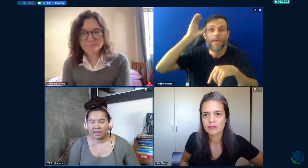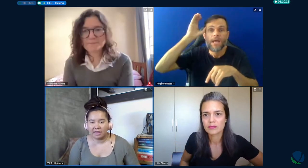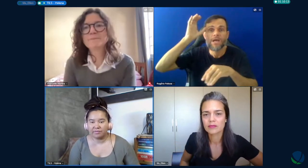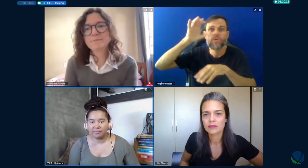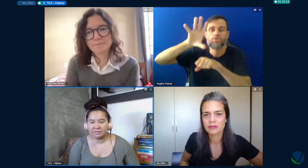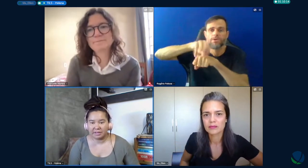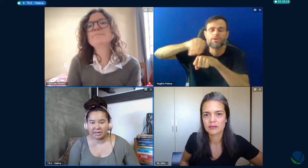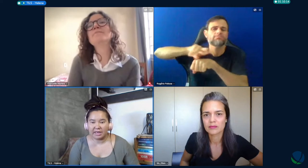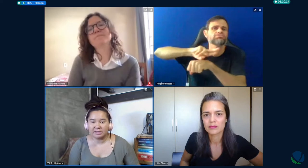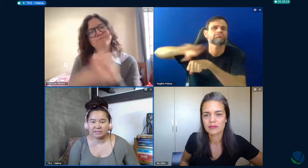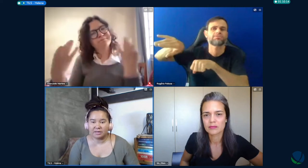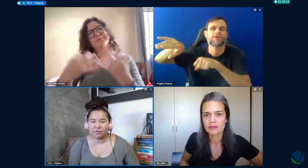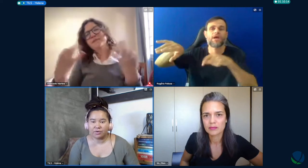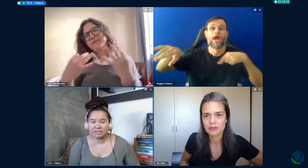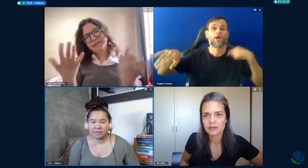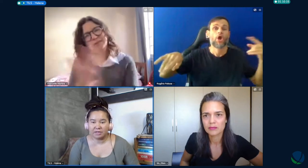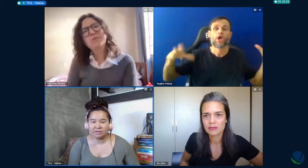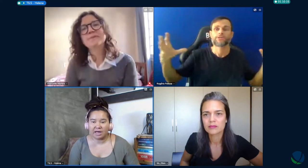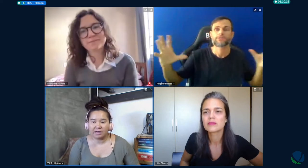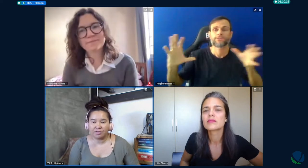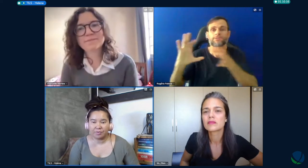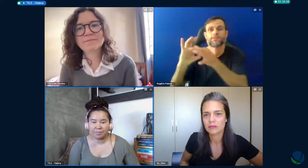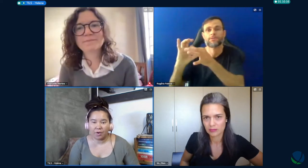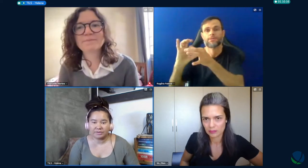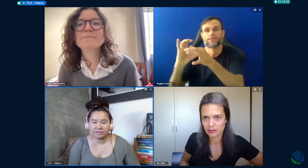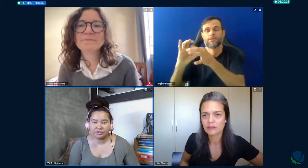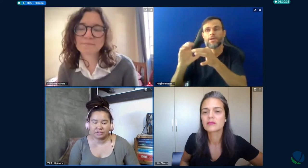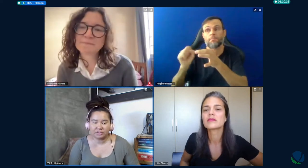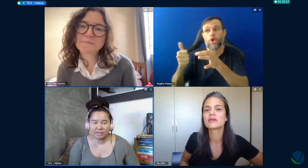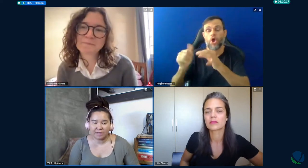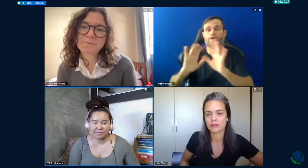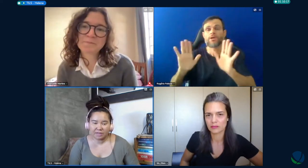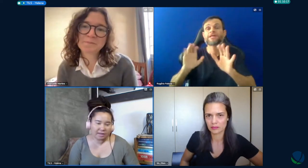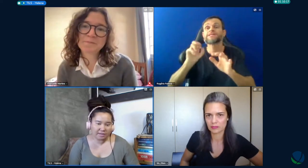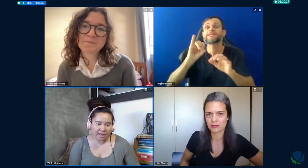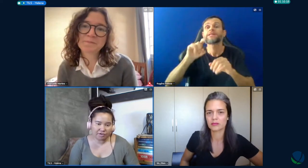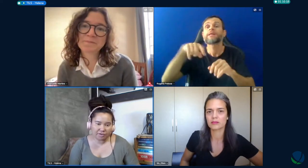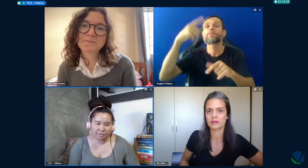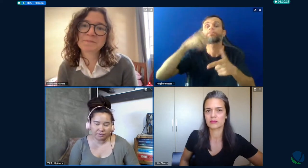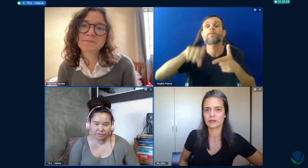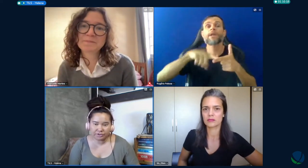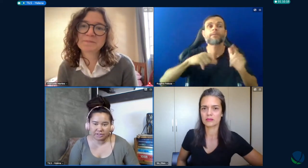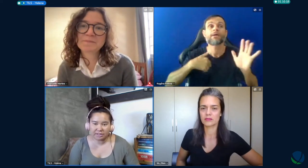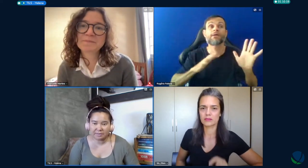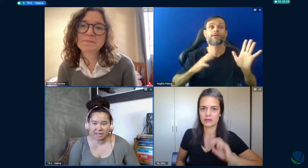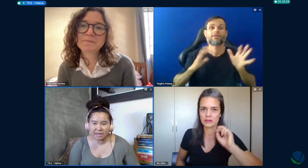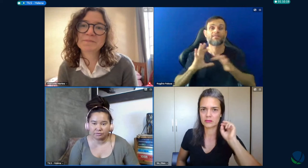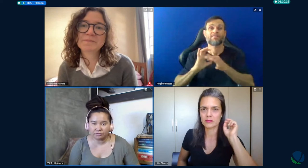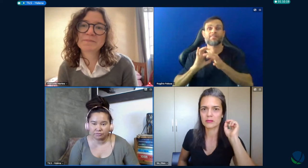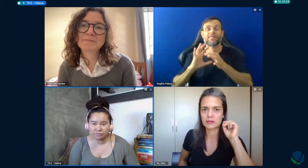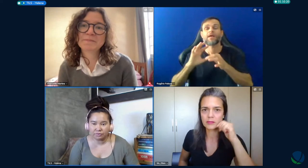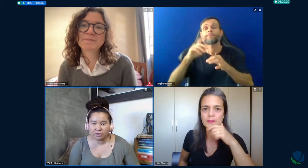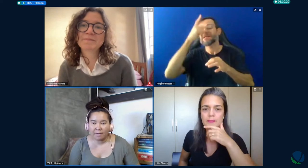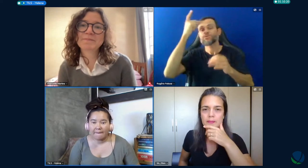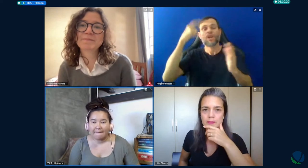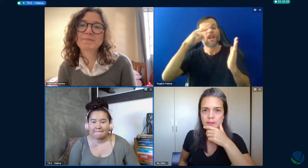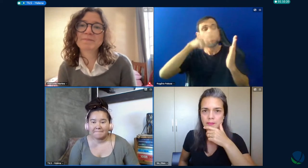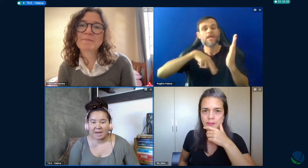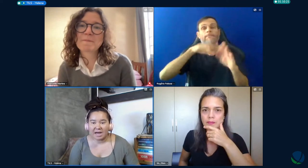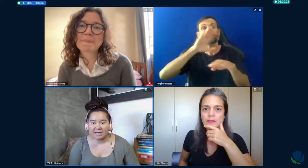já têm uma experiência e o um conhecimento na área de proposta da área de terminologia, que trabalharam